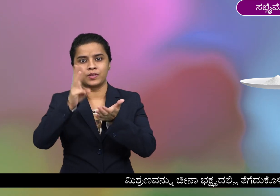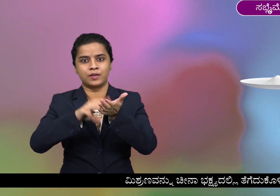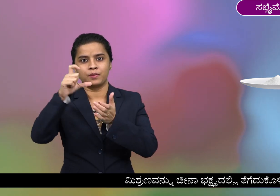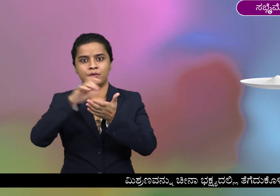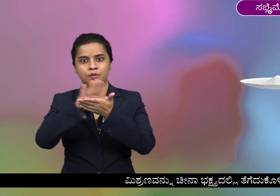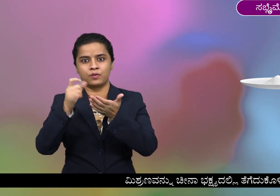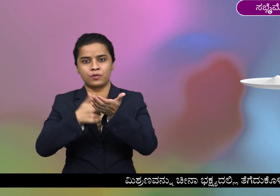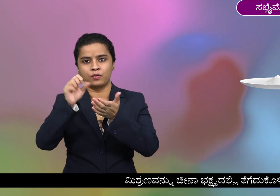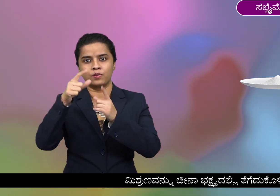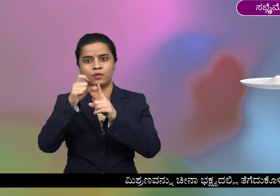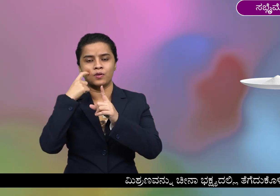ತೆಗೆದುಕೊಳ್ಳಿ.